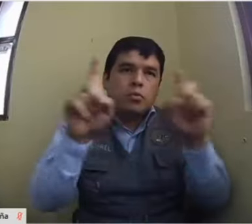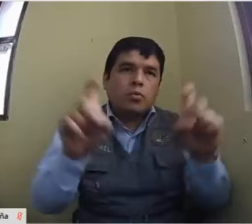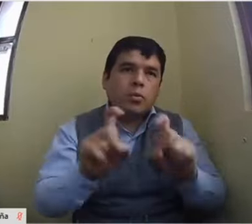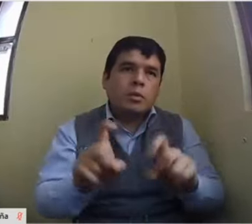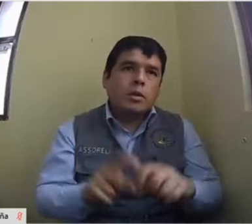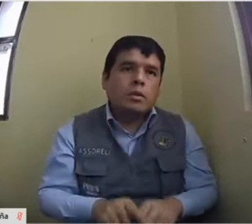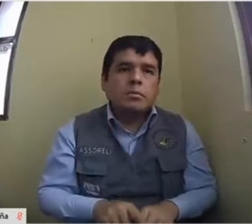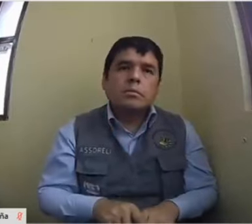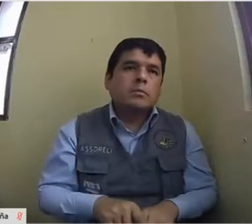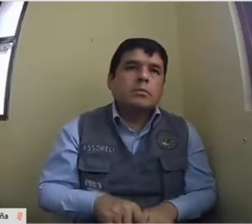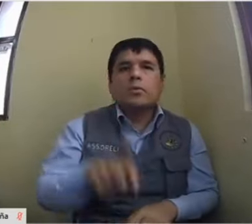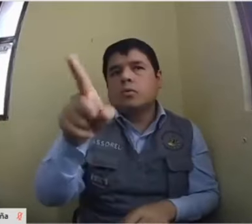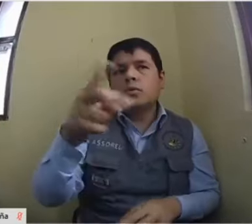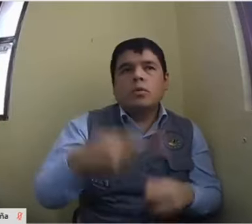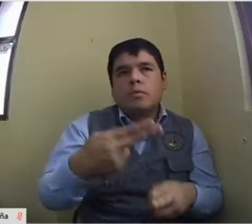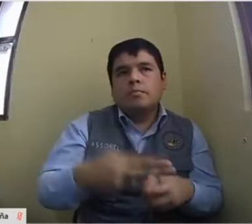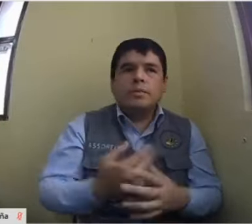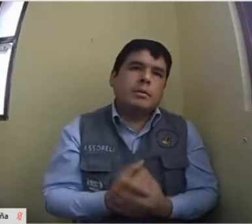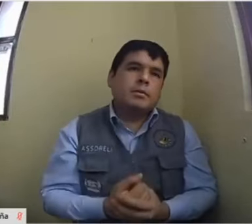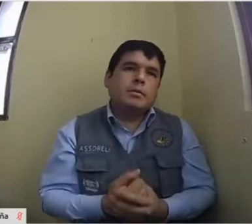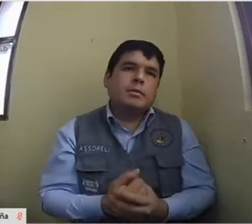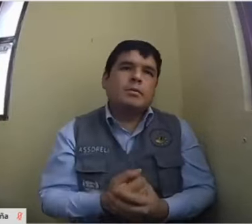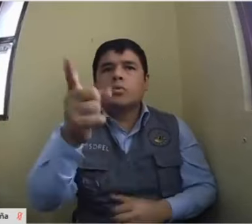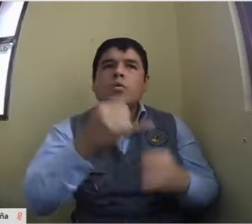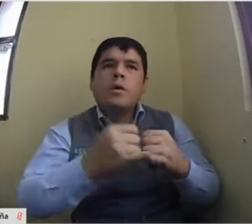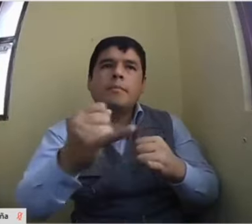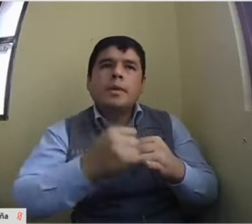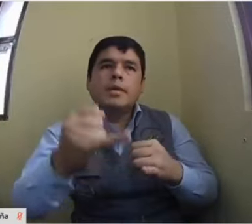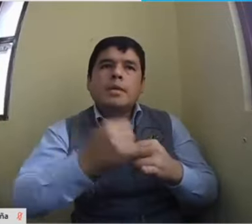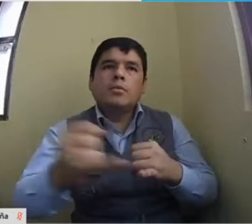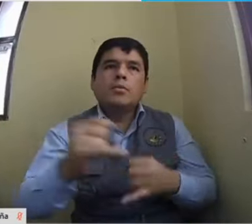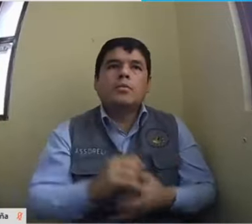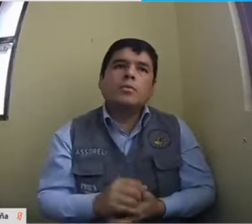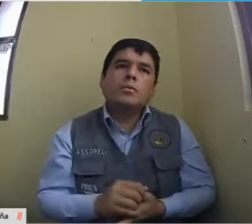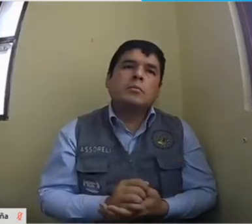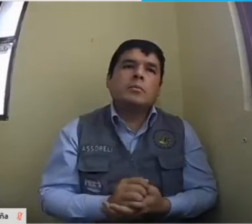Es algo más corto para preguntar, ¿no? Tu nombre, tu apellido